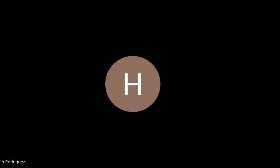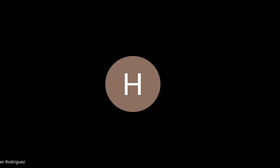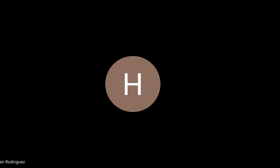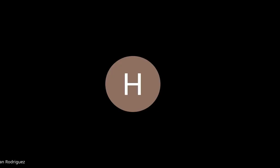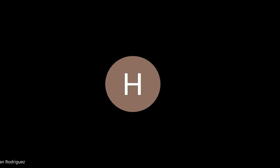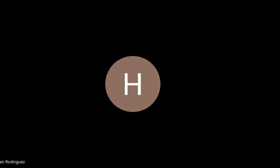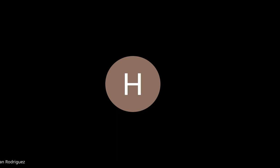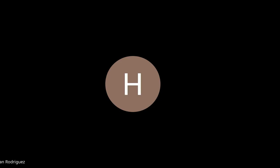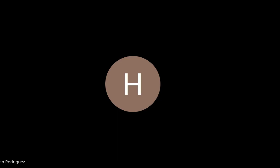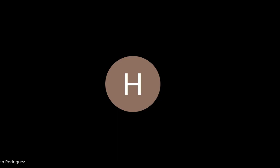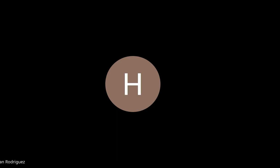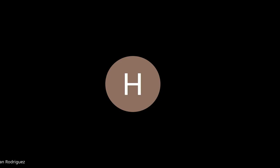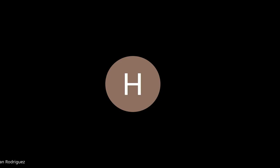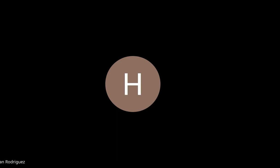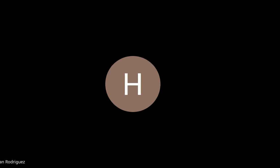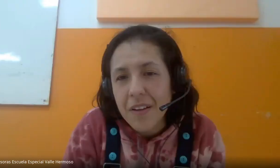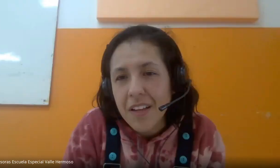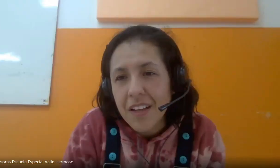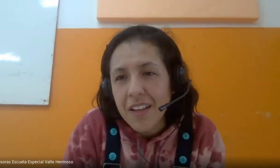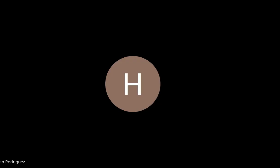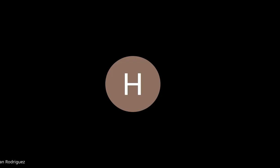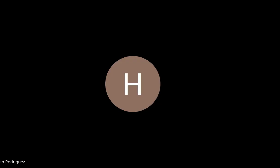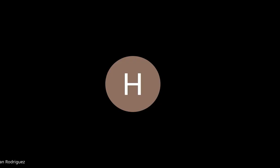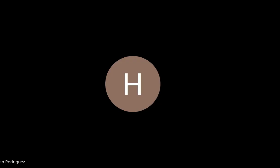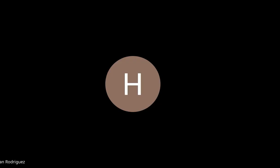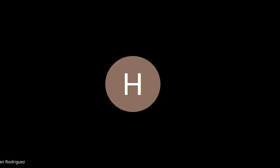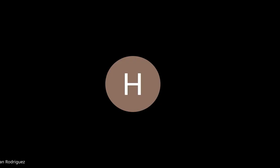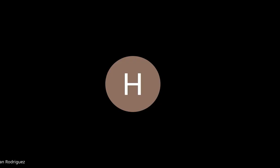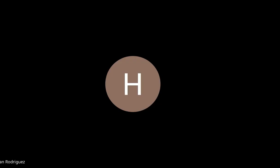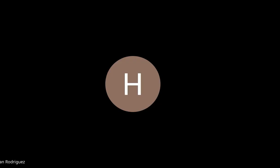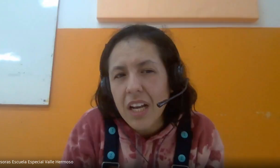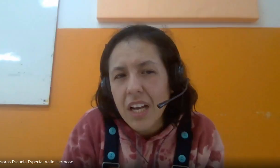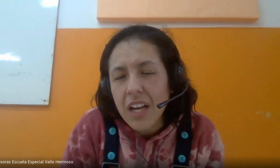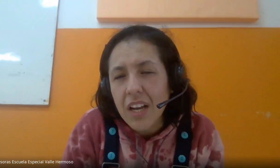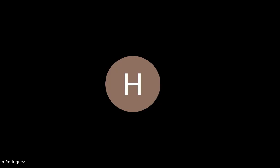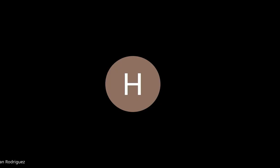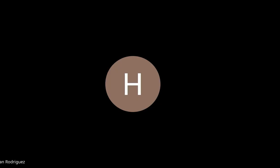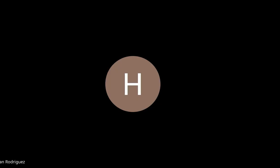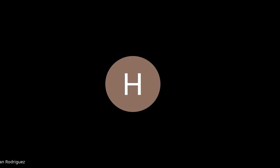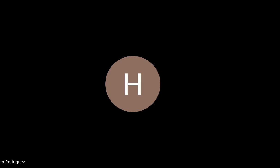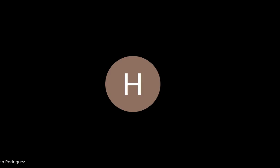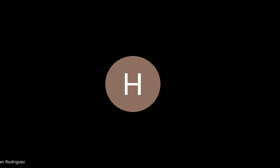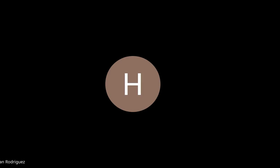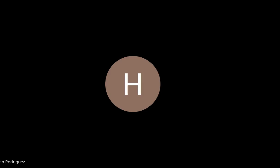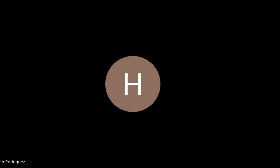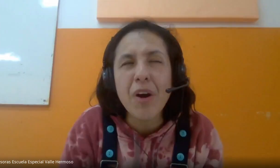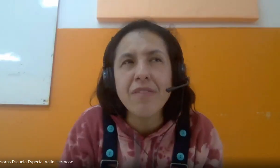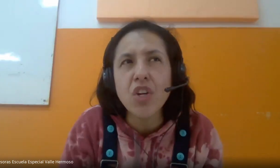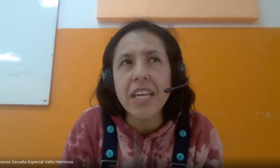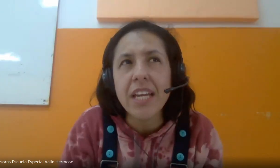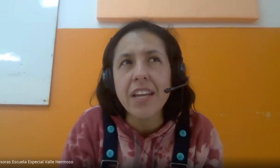Piénsalo. Creo que ¿Quién se? es extraordinario. ¿Cuál? ¿Pero qué pueblo